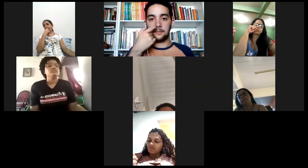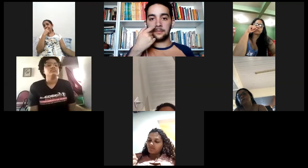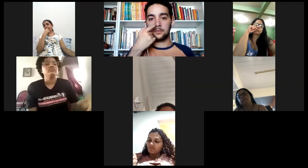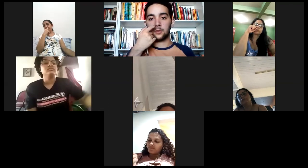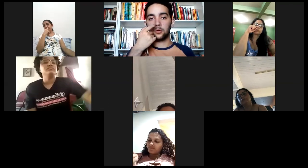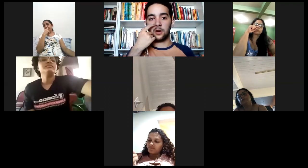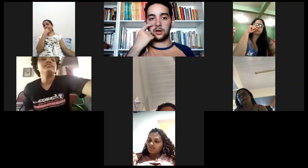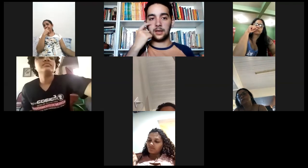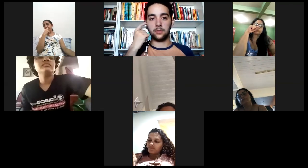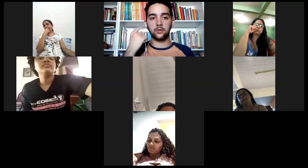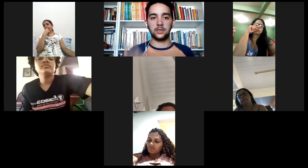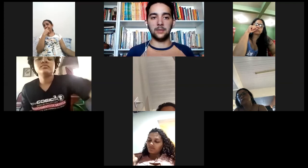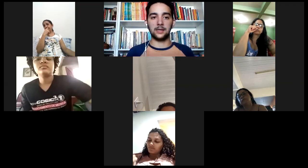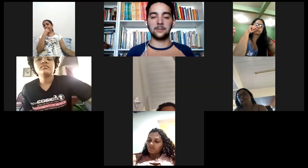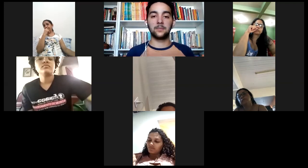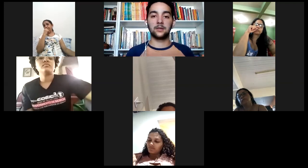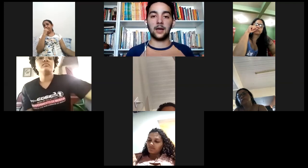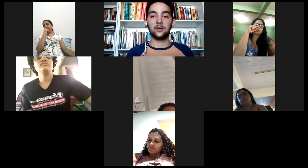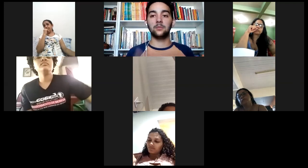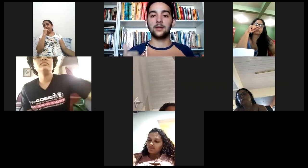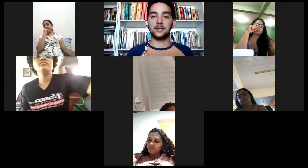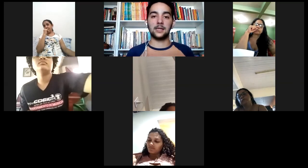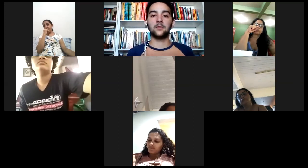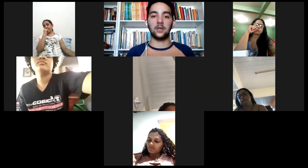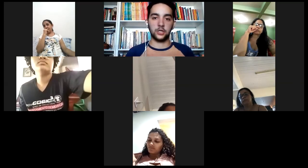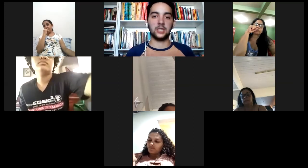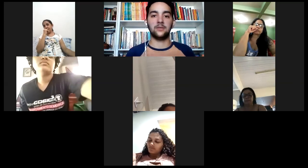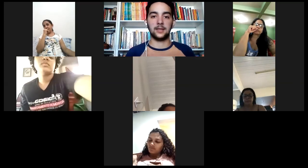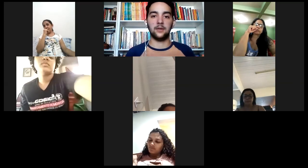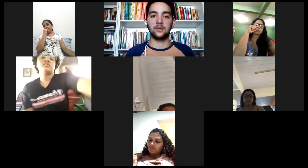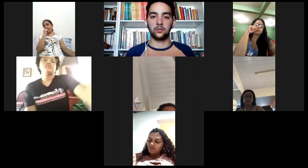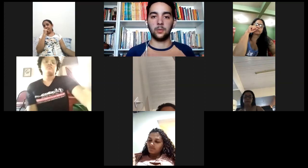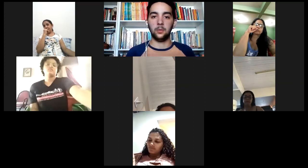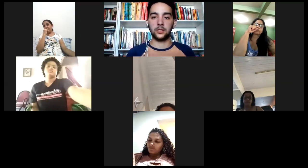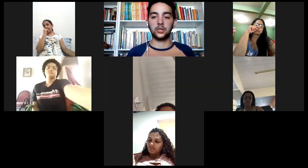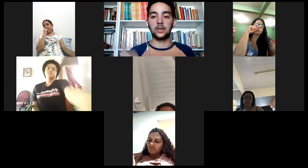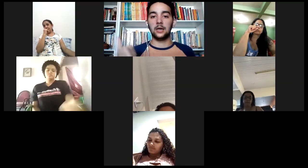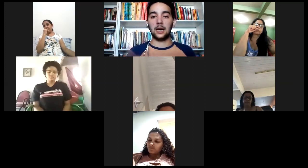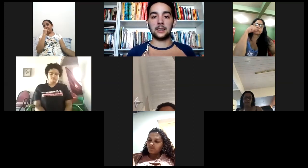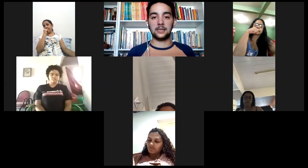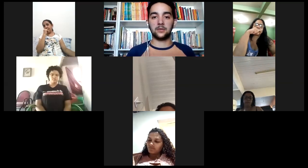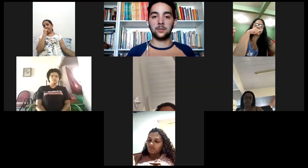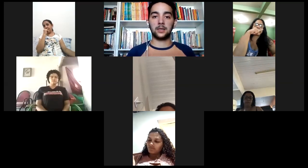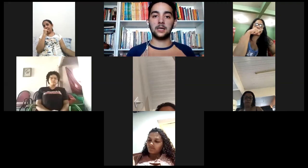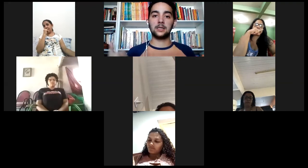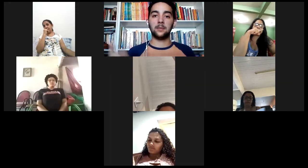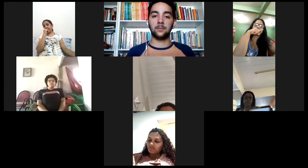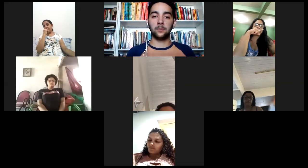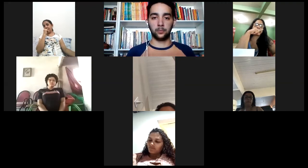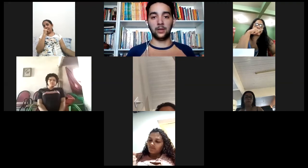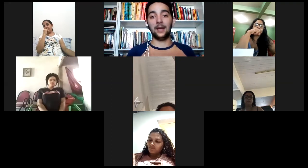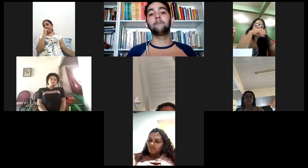sair, quando for a hora da prova dos demais, certo? Mas aí terça-feira a gente ainda vai ter revisão normalmente. Até terça-feira para quem